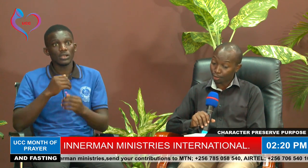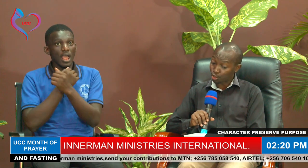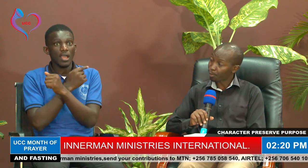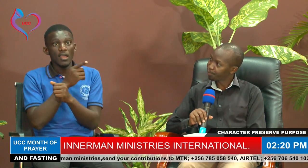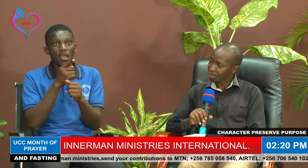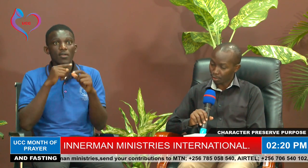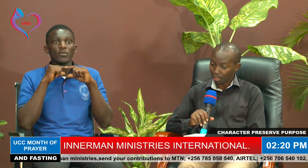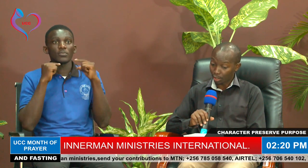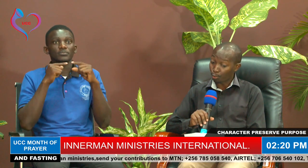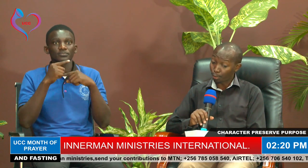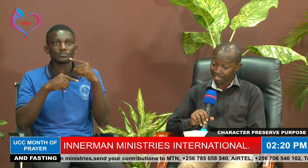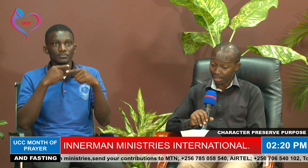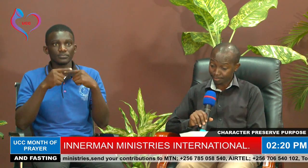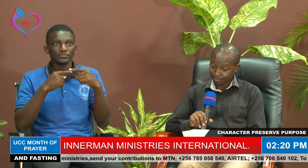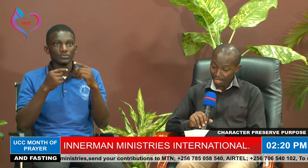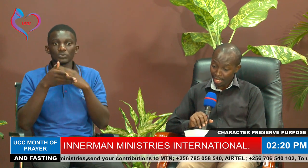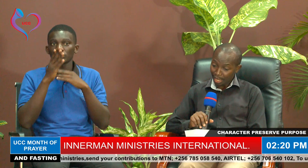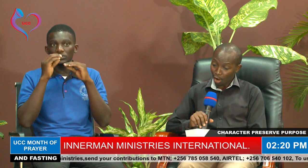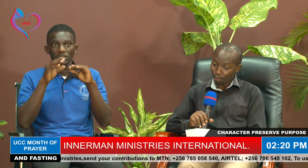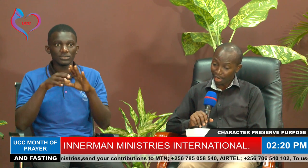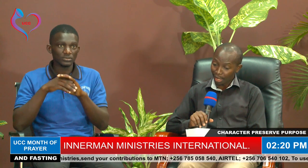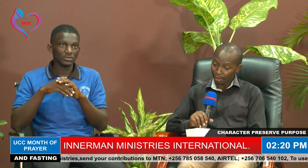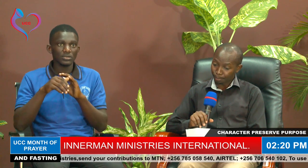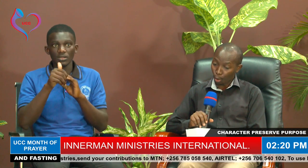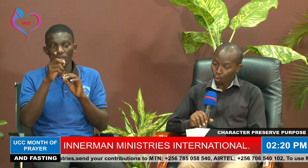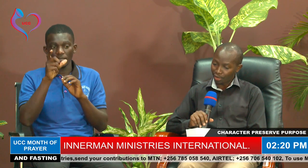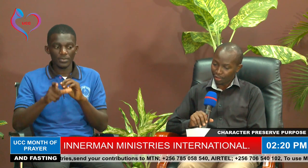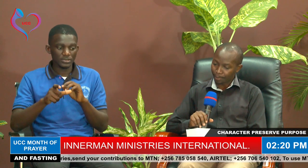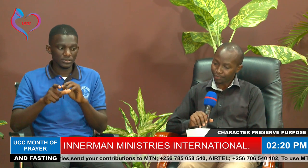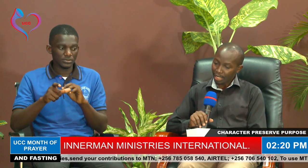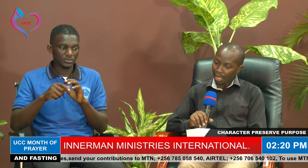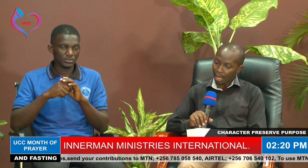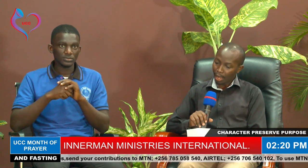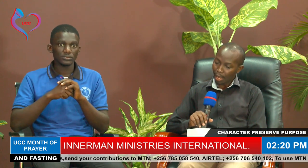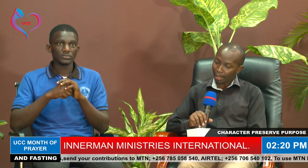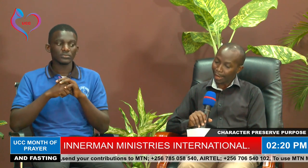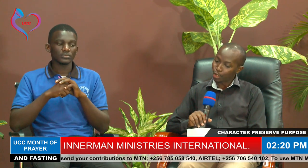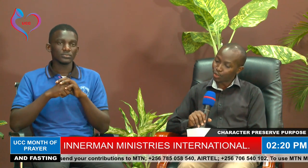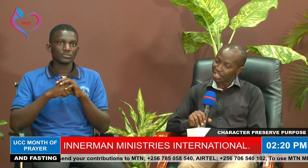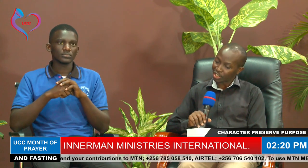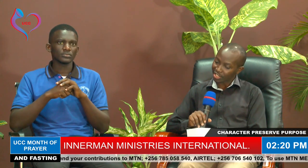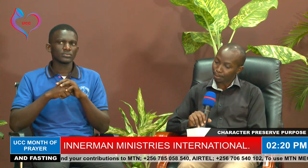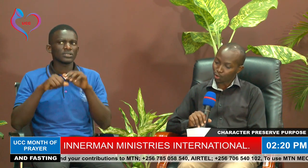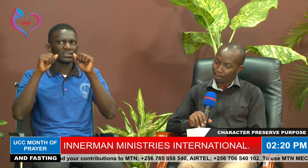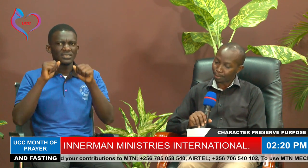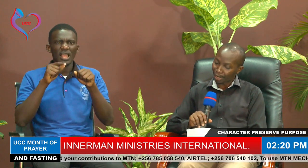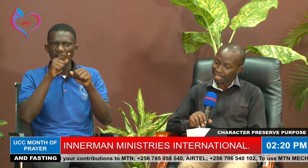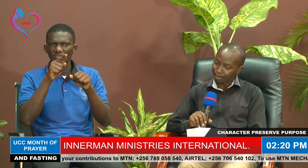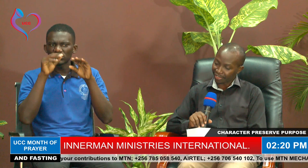Bulijo. Amen. Okay, neo mwamu kisa. Awa, mnalala Paul Olivia. Can you teach us about family planning